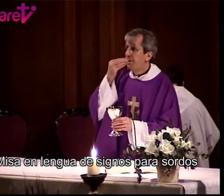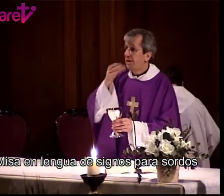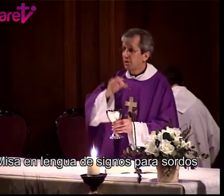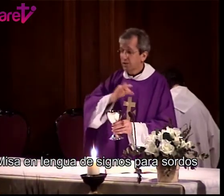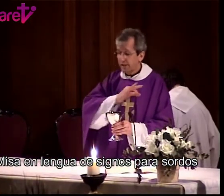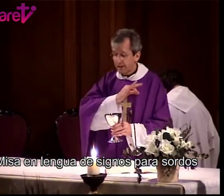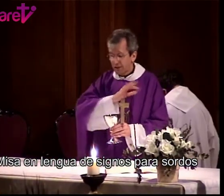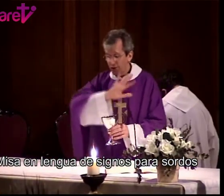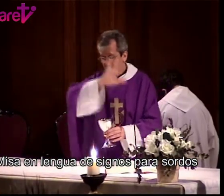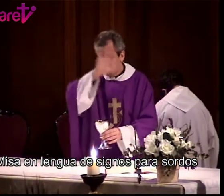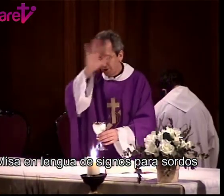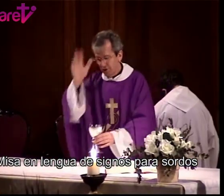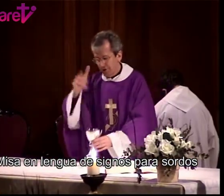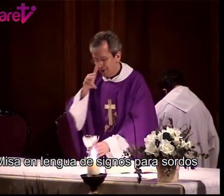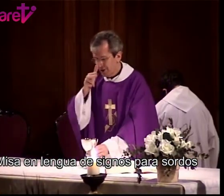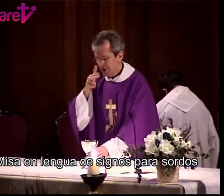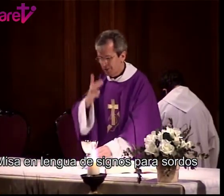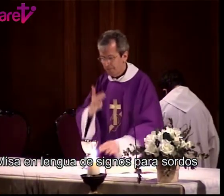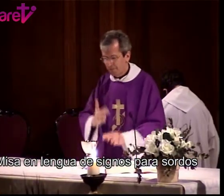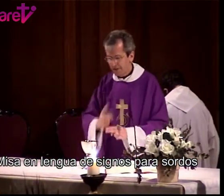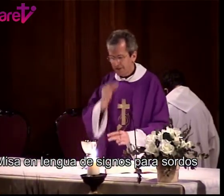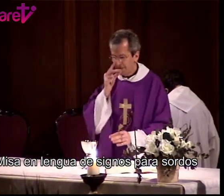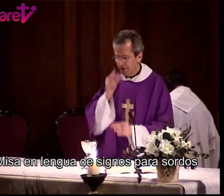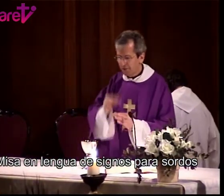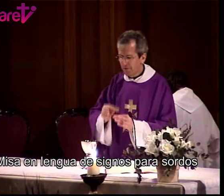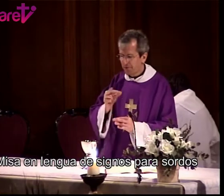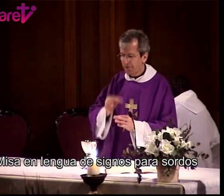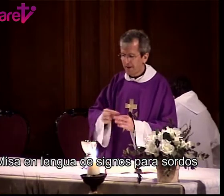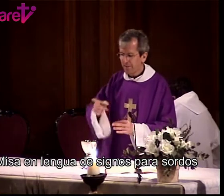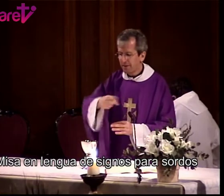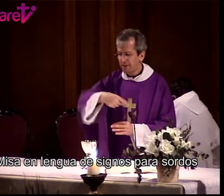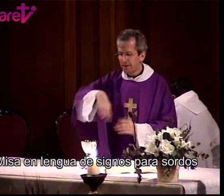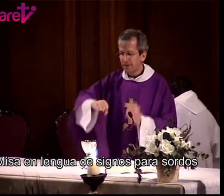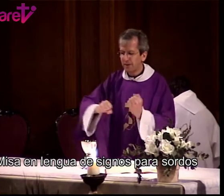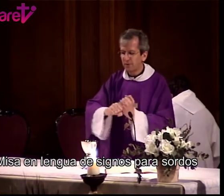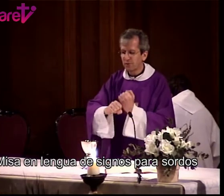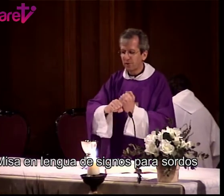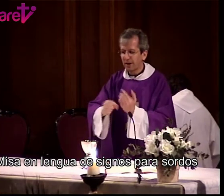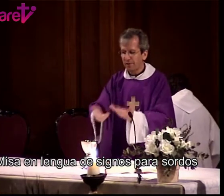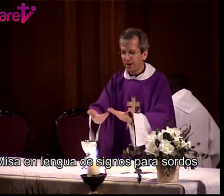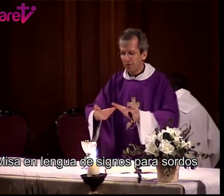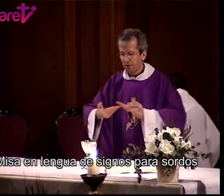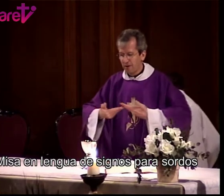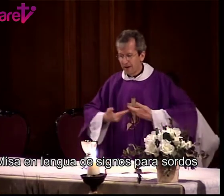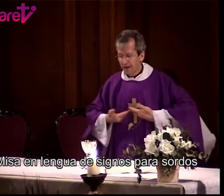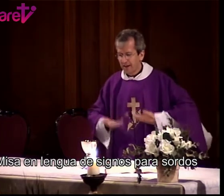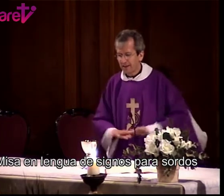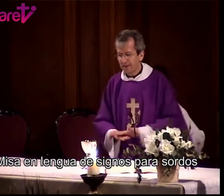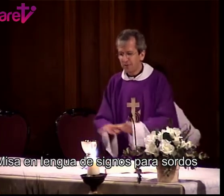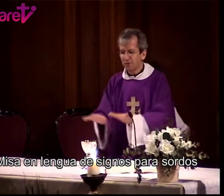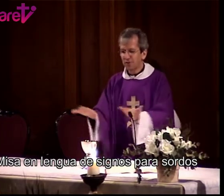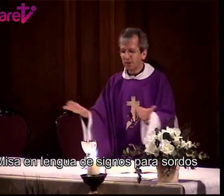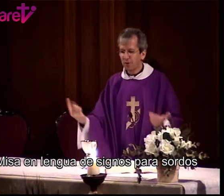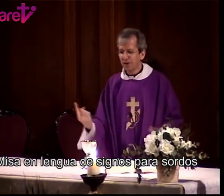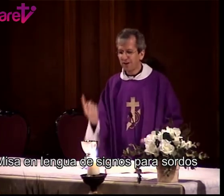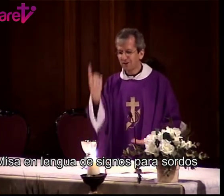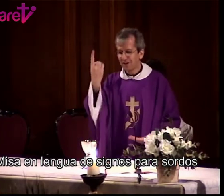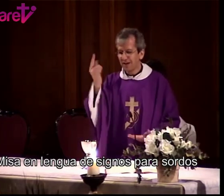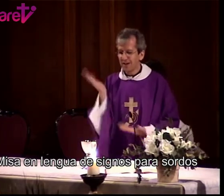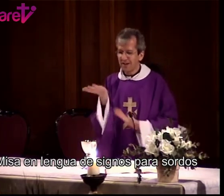Bendito sea Señor Dios del universo, por este vino, fruto de la vid y de nuestro trabajo, que recibimos de tu generosidad y